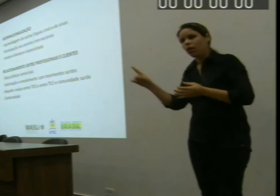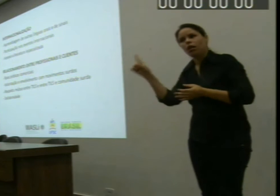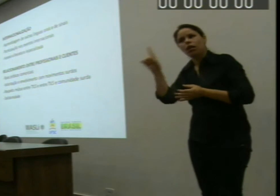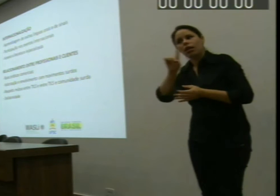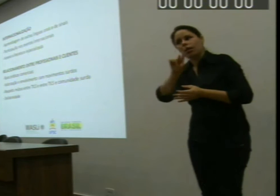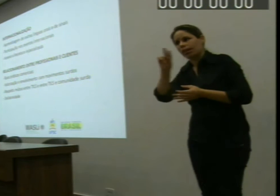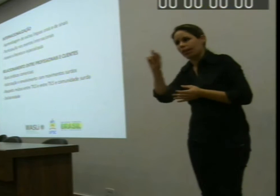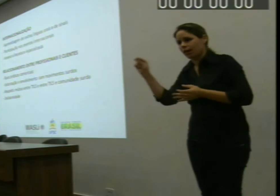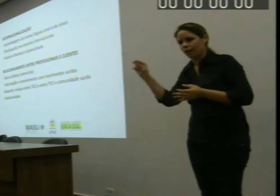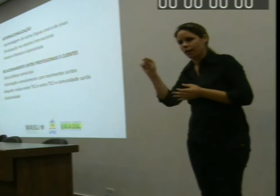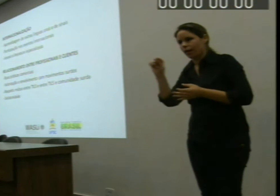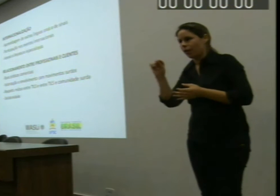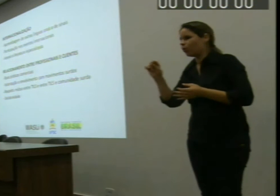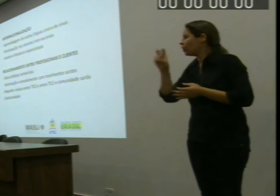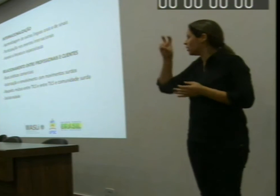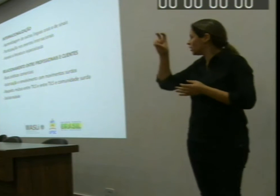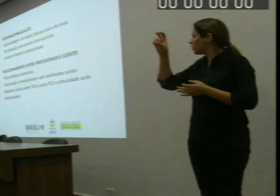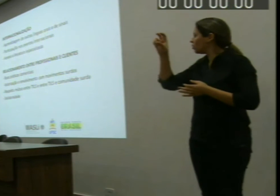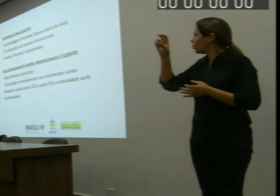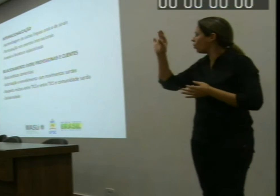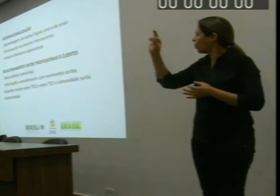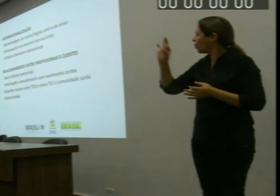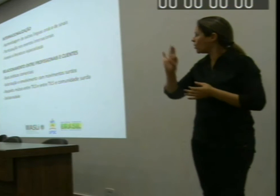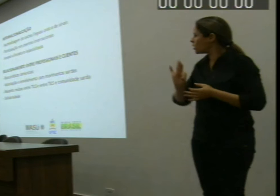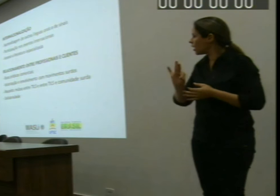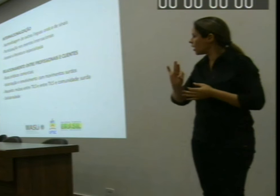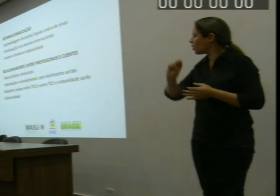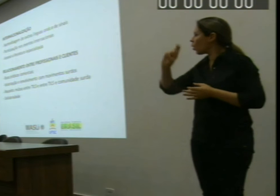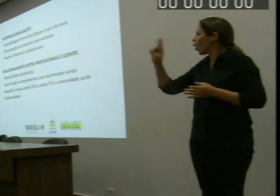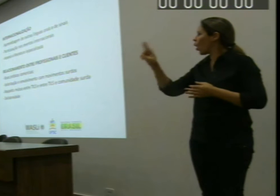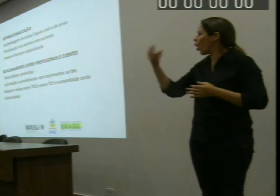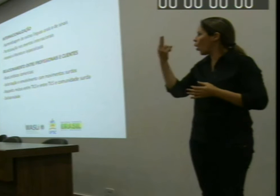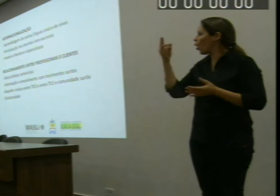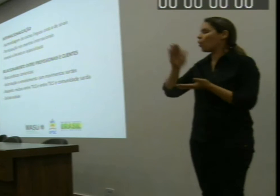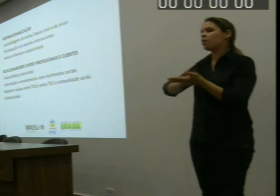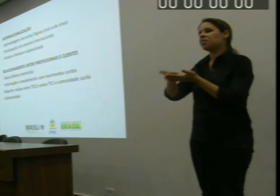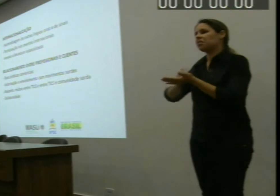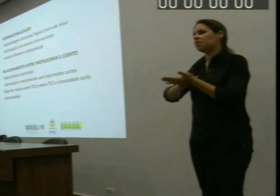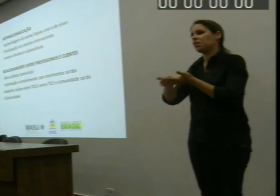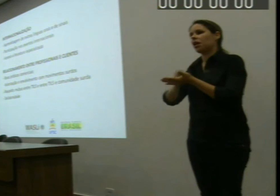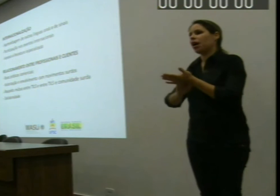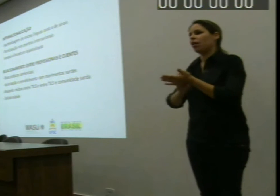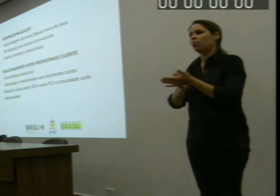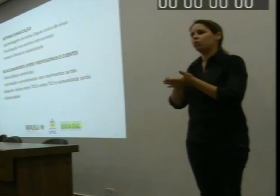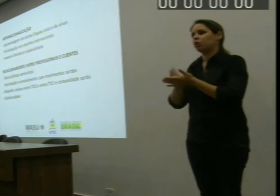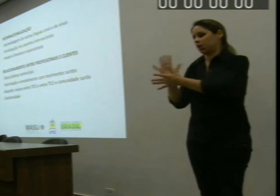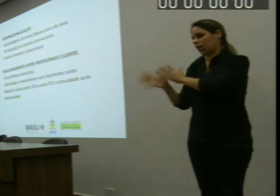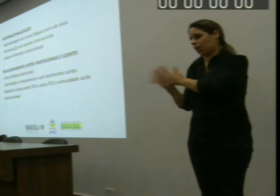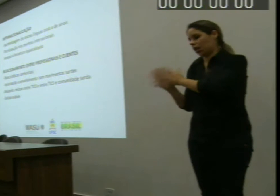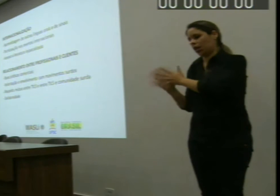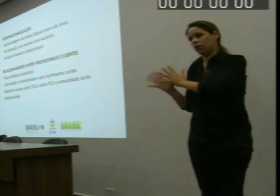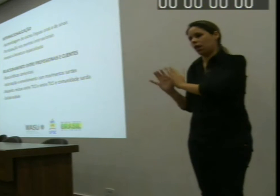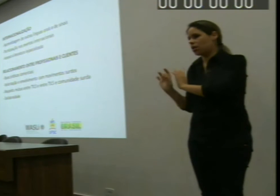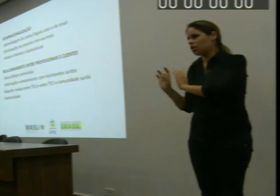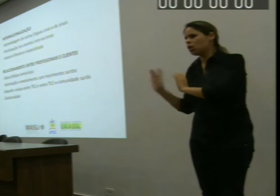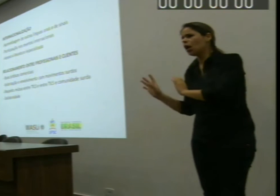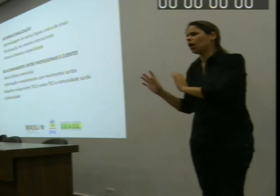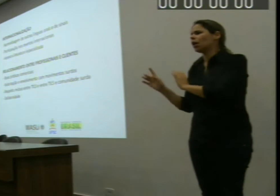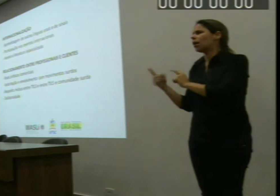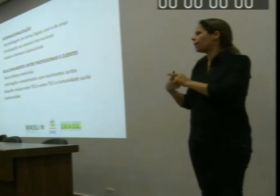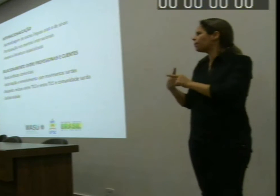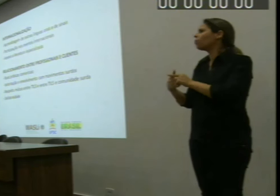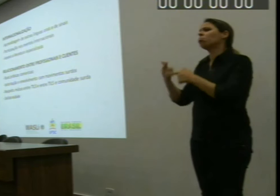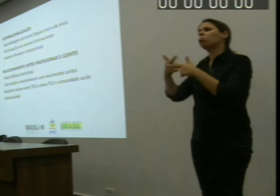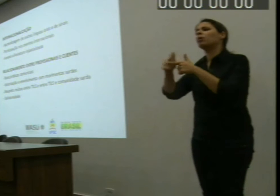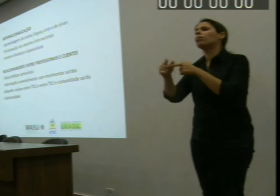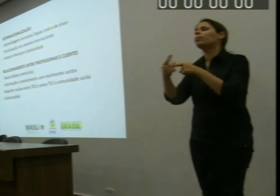5% dos Servidores capacitados em Libras ou intérpretes de língua de sinais Isso já é um problema isso já é outro problema no decreto porque ele